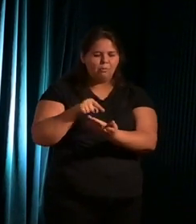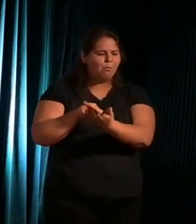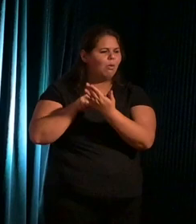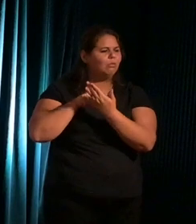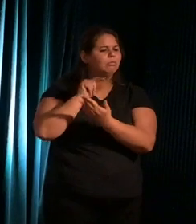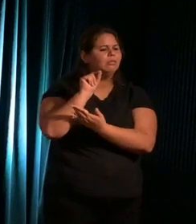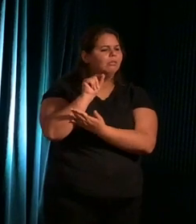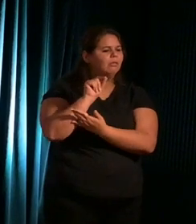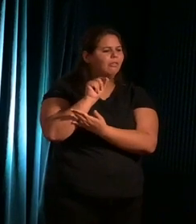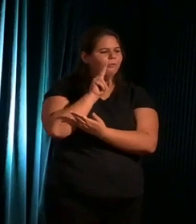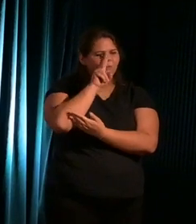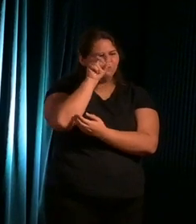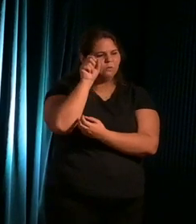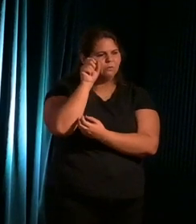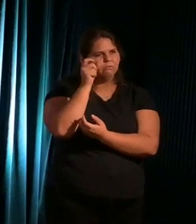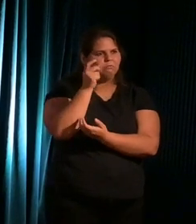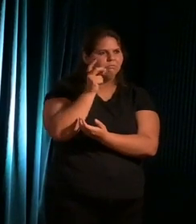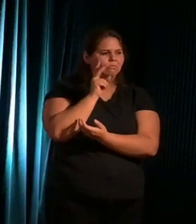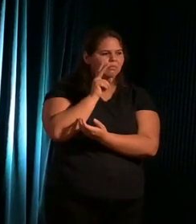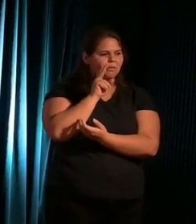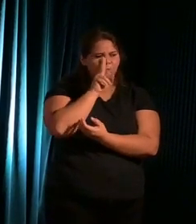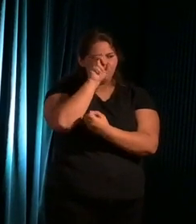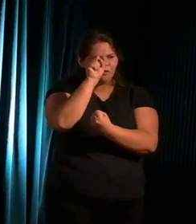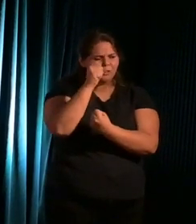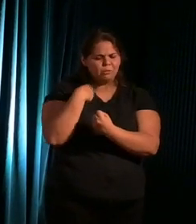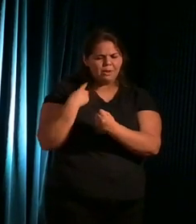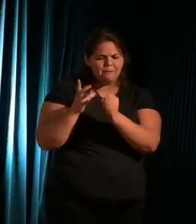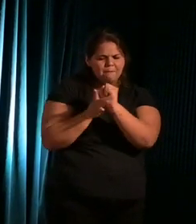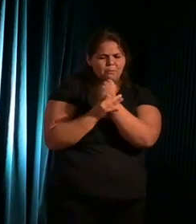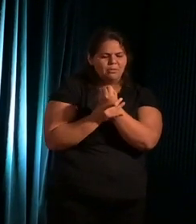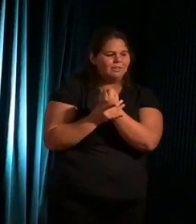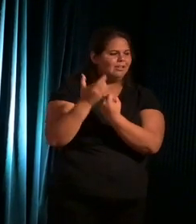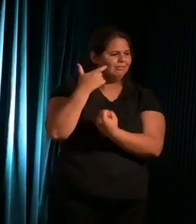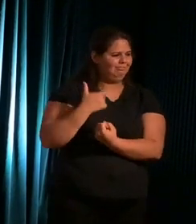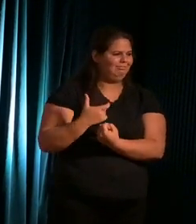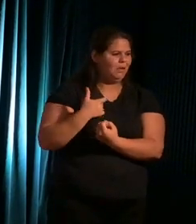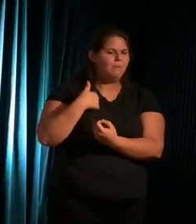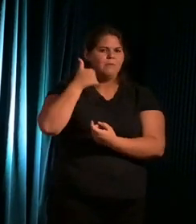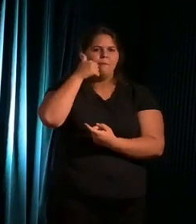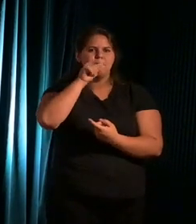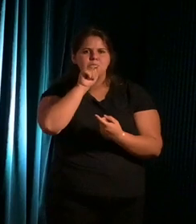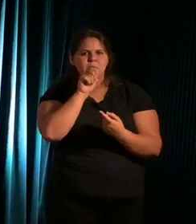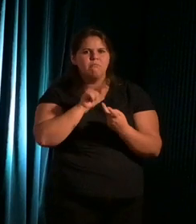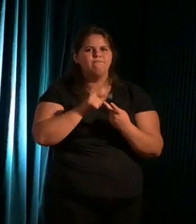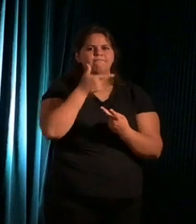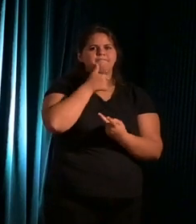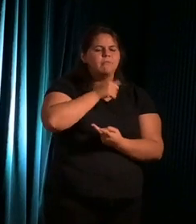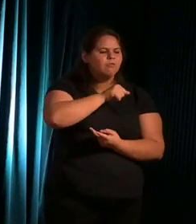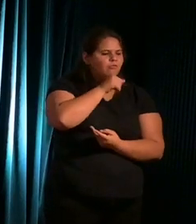um procedimento em me proteger, a partir da mãe, da avó.